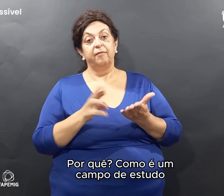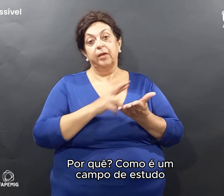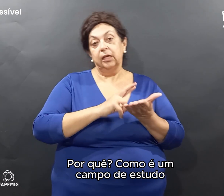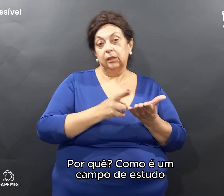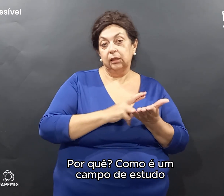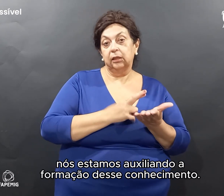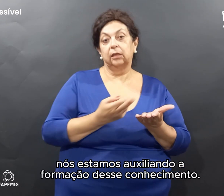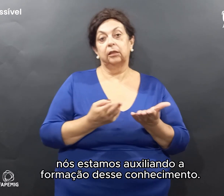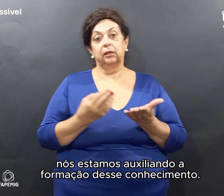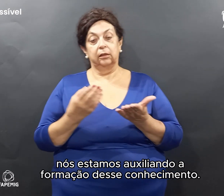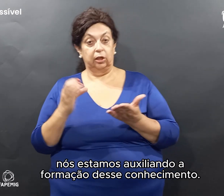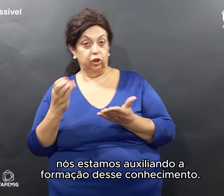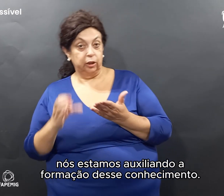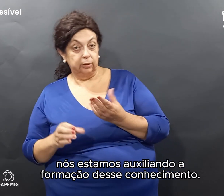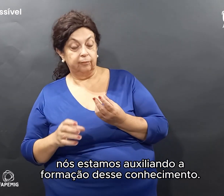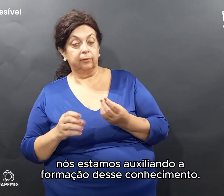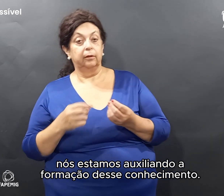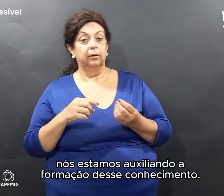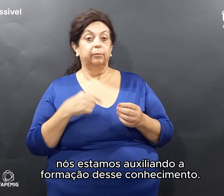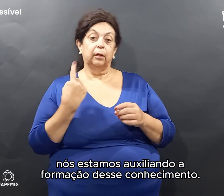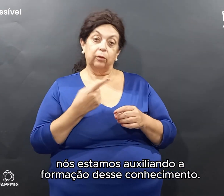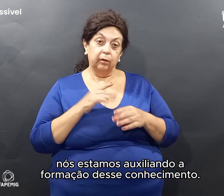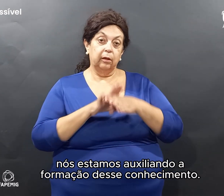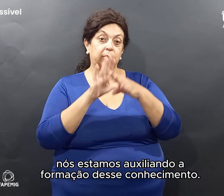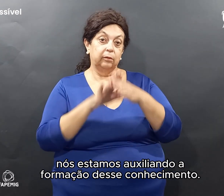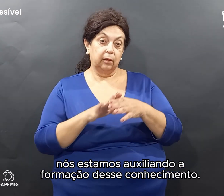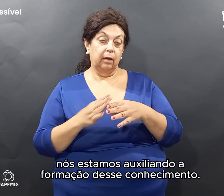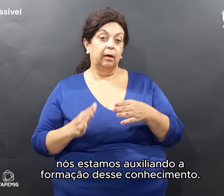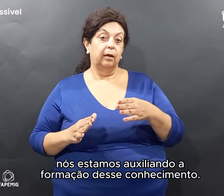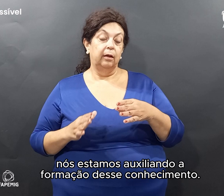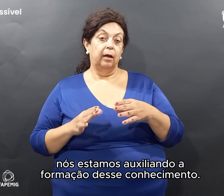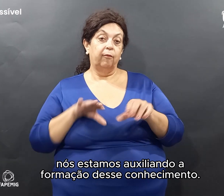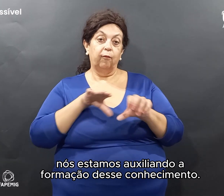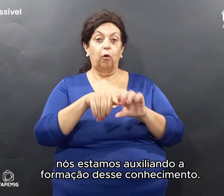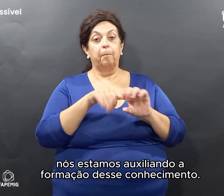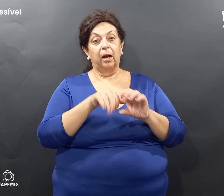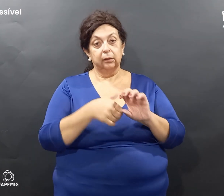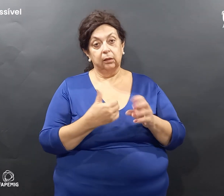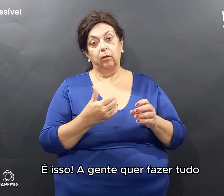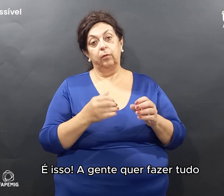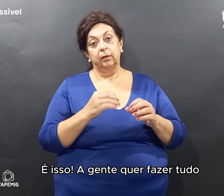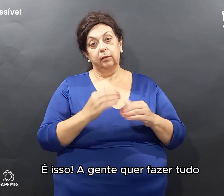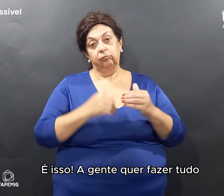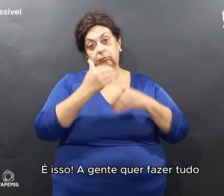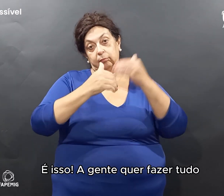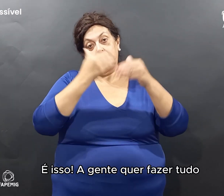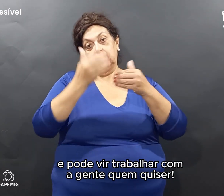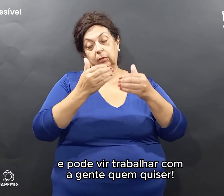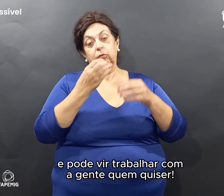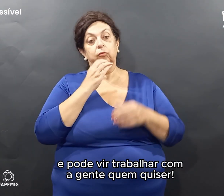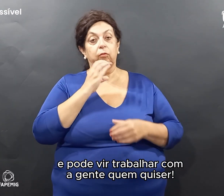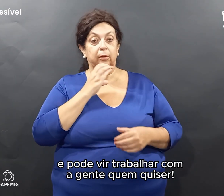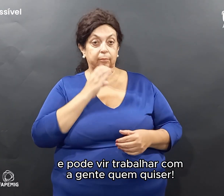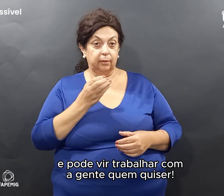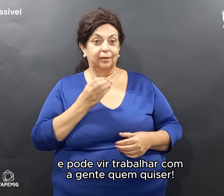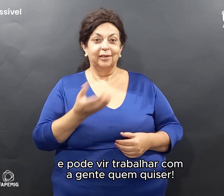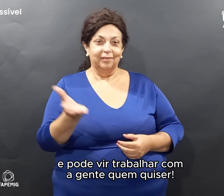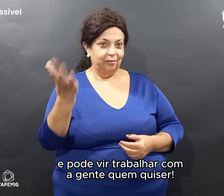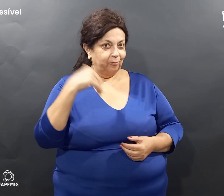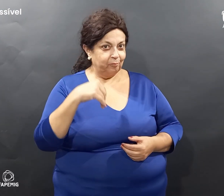de estudo, nós estamos auxiliando aí a formação desse conhecimento. É isso, a gente quer fazer tudo e pode vir trabalhar com a gente, quem quiser.